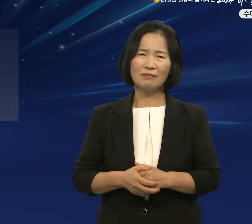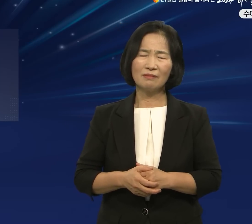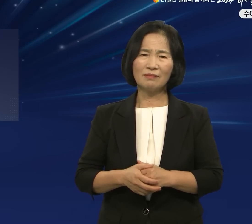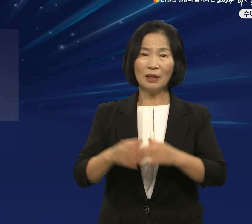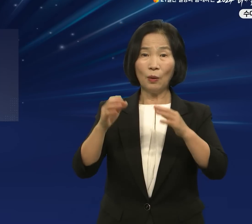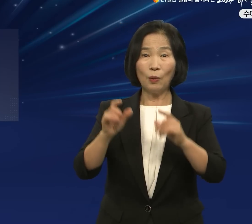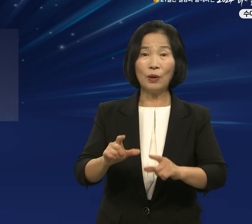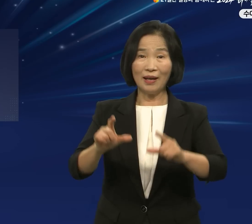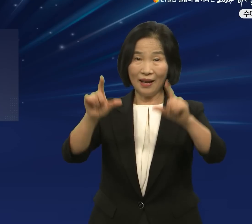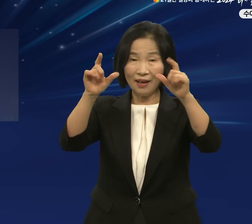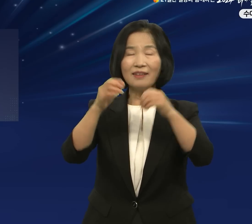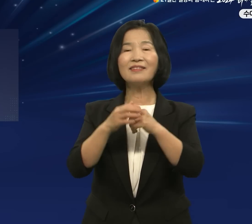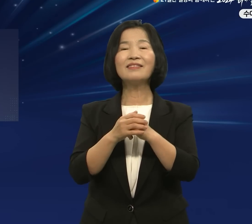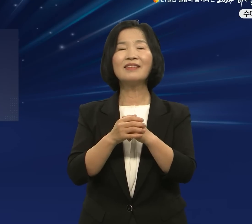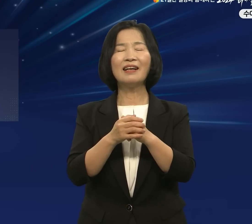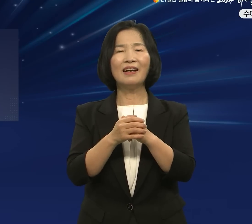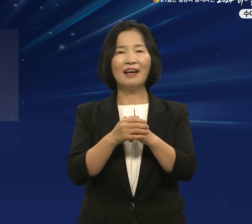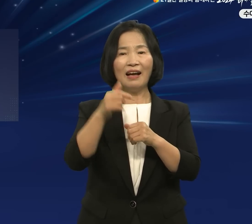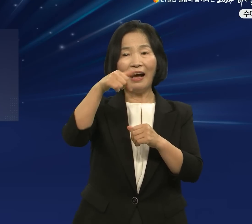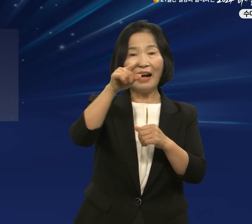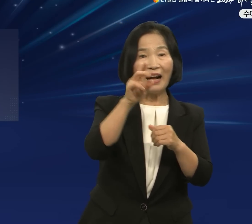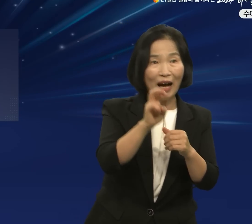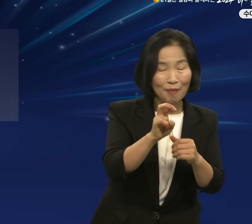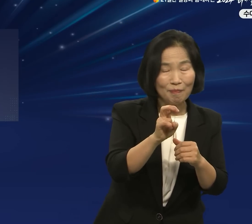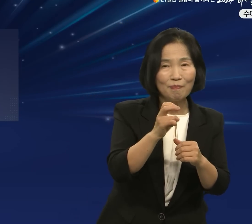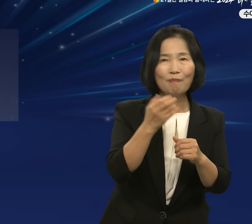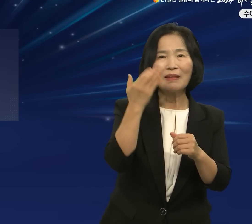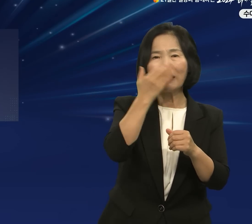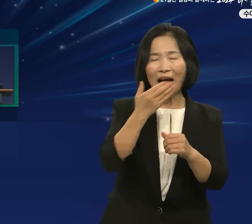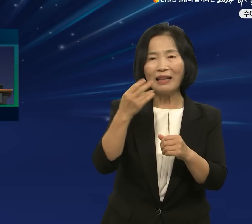올해 대봉 감나무 그리고 단감나무